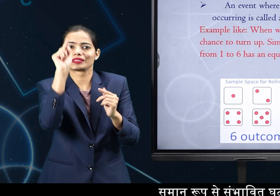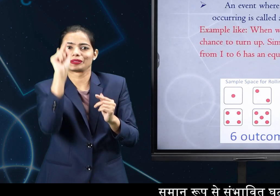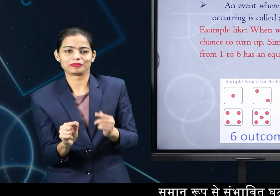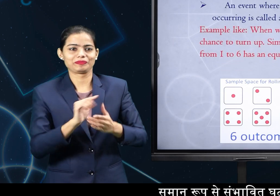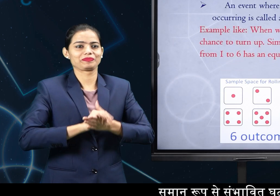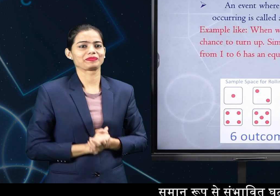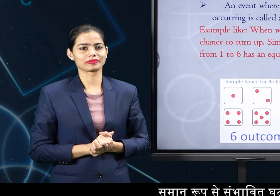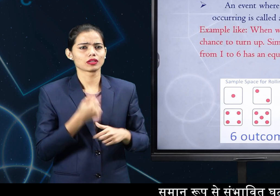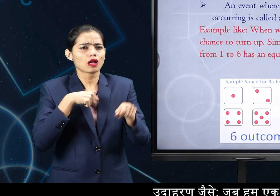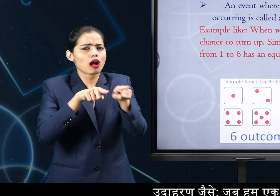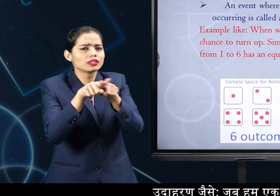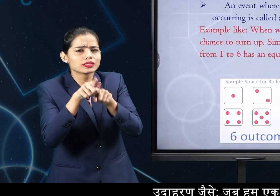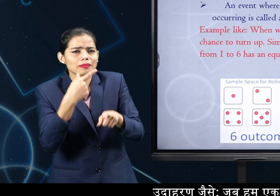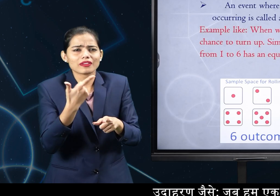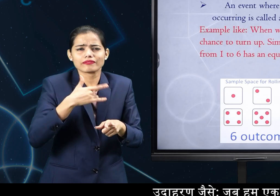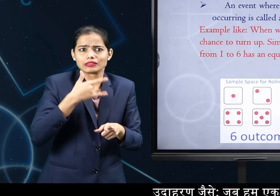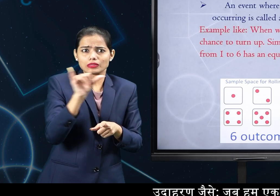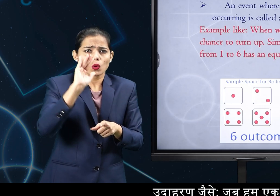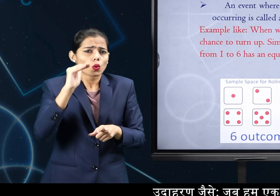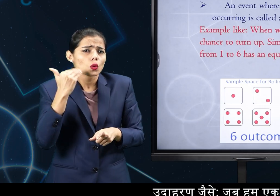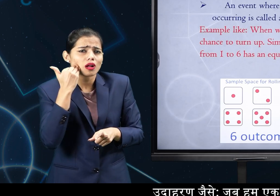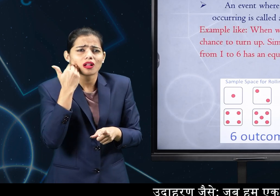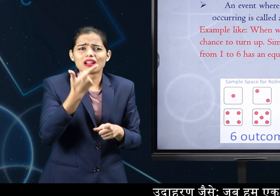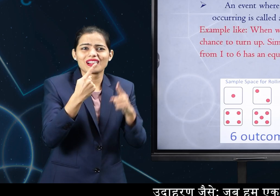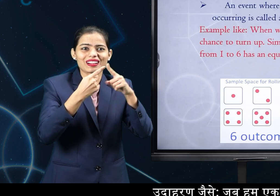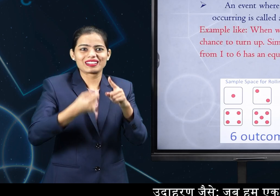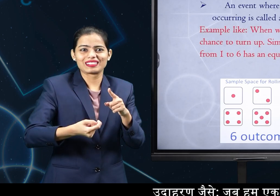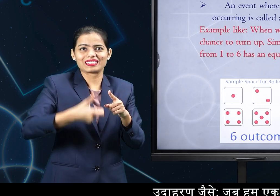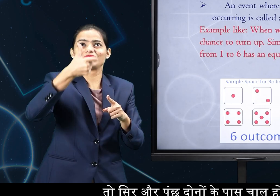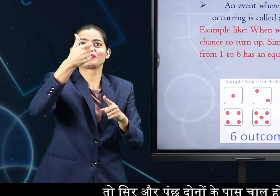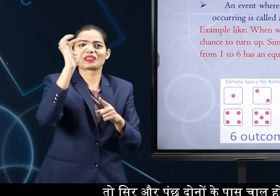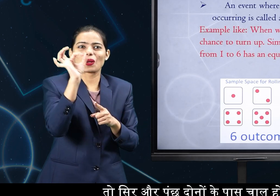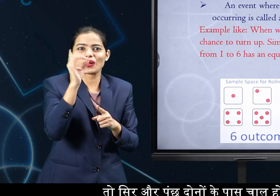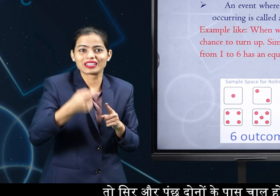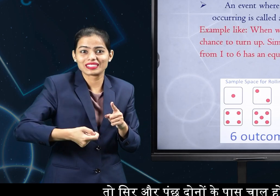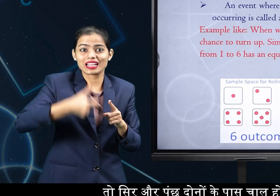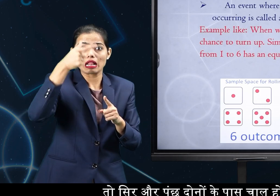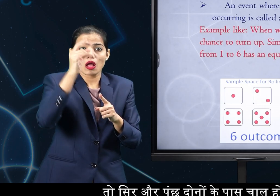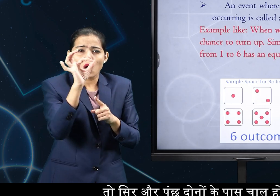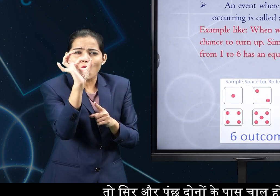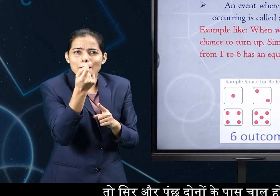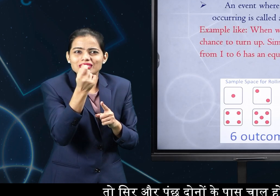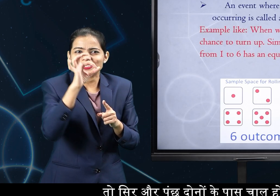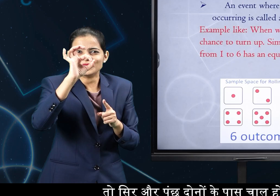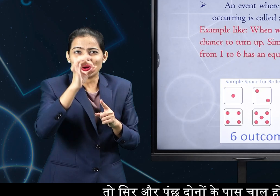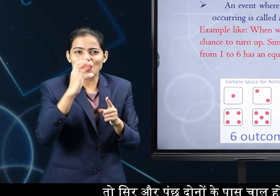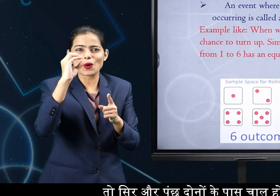घटना कहलाती है। उदाहरण जैसे जब हम एक सिक्का उछालते हैं तो सिर और पूंछ दोनों के पास चालू होने का